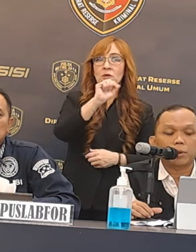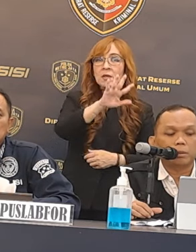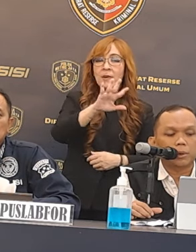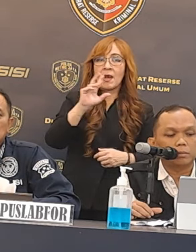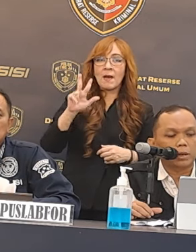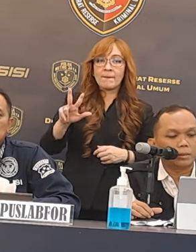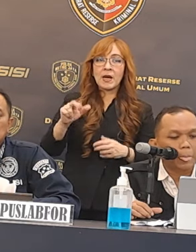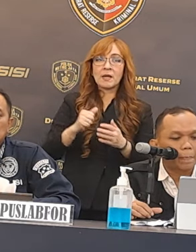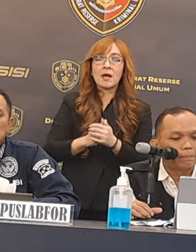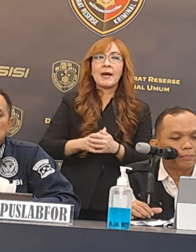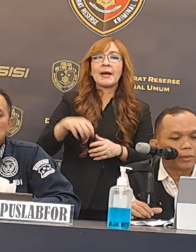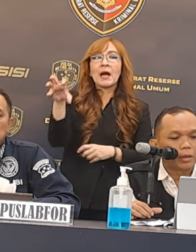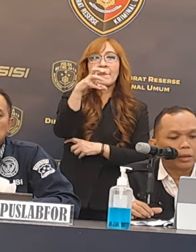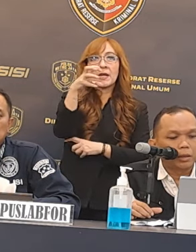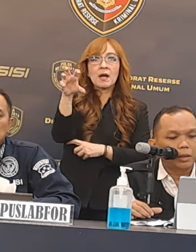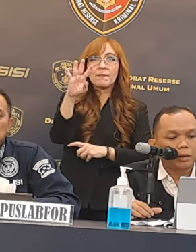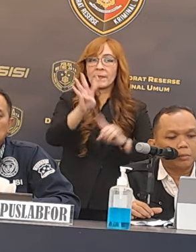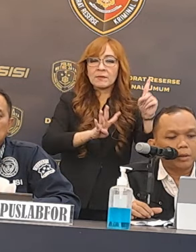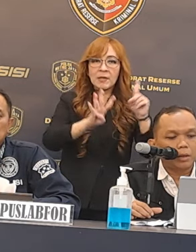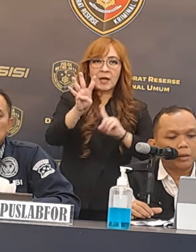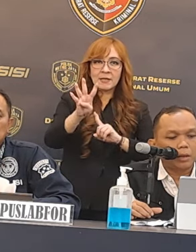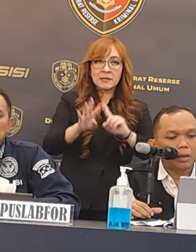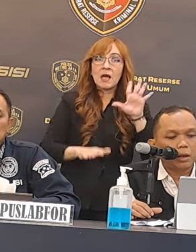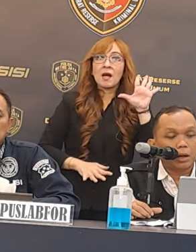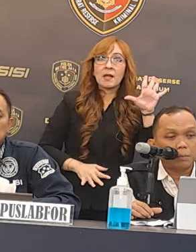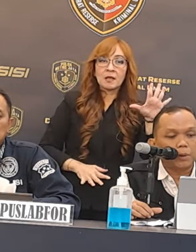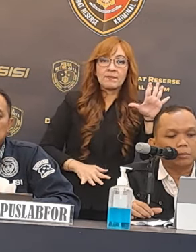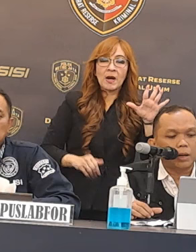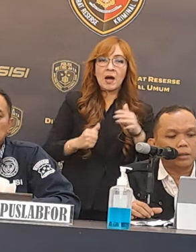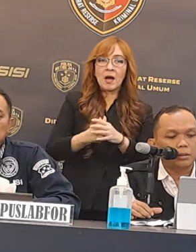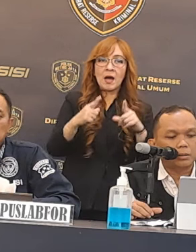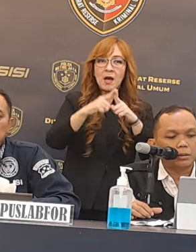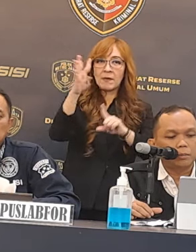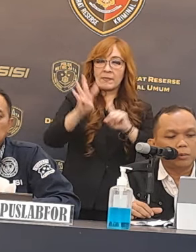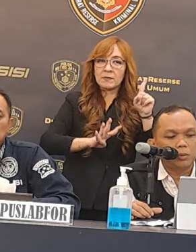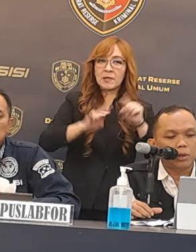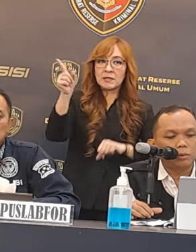A14-2024-0127-15-1856, kamera 14. Yang kelima adalah